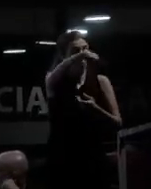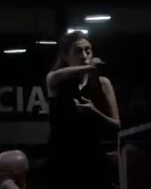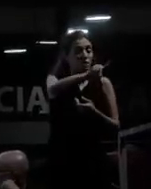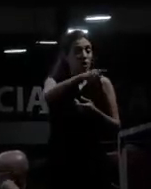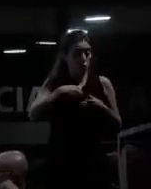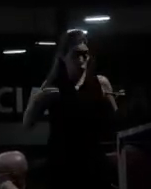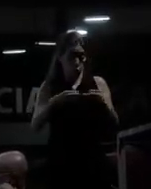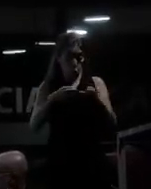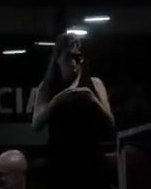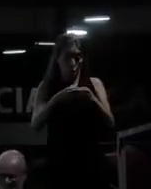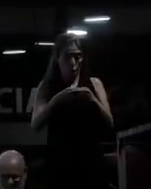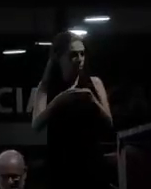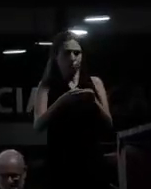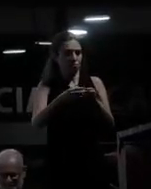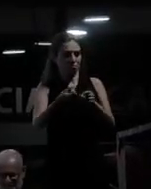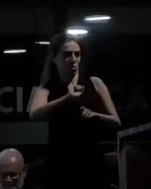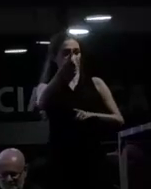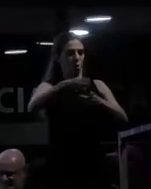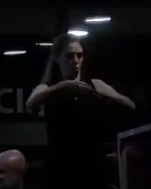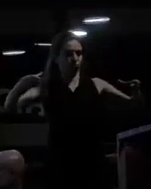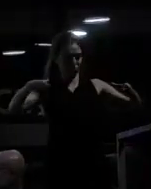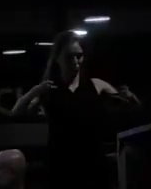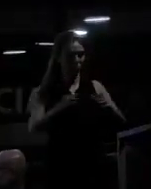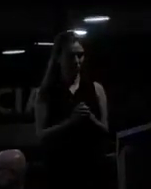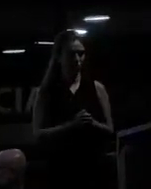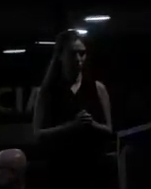més nombrós de tota l'Andenga.